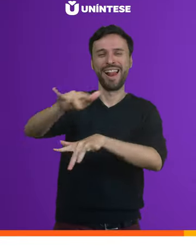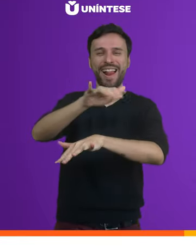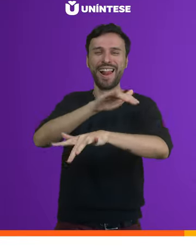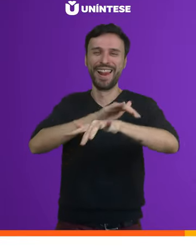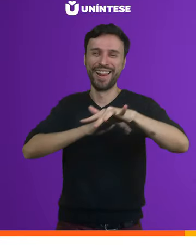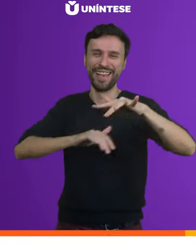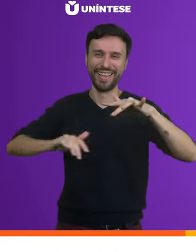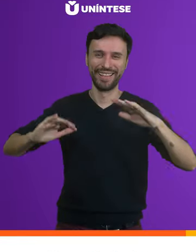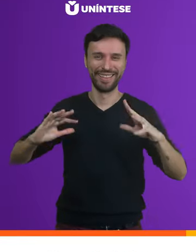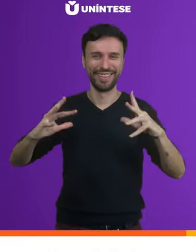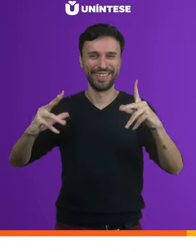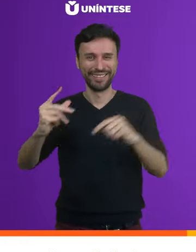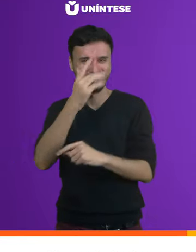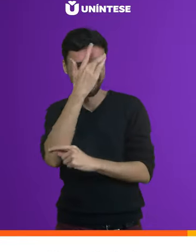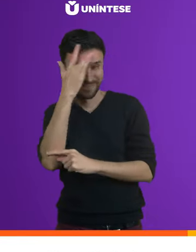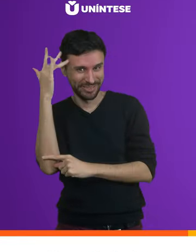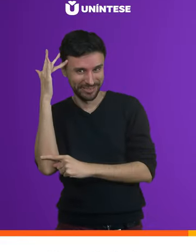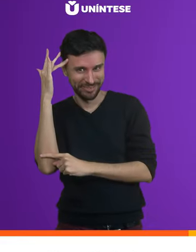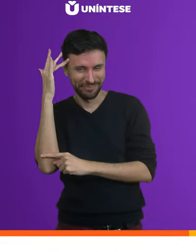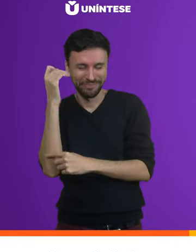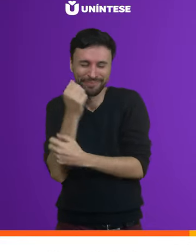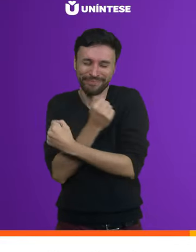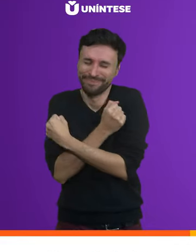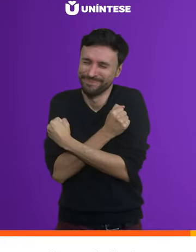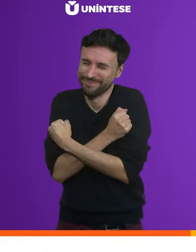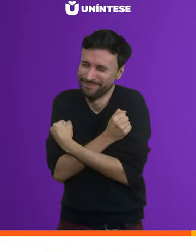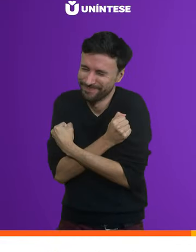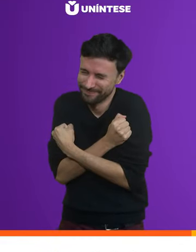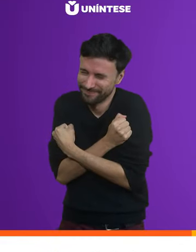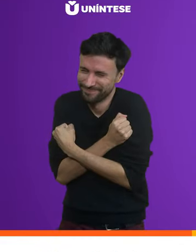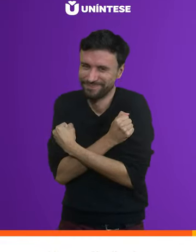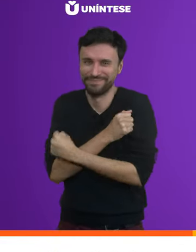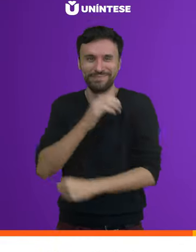os abraços sinalizadas meu povo